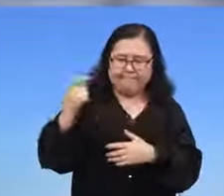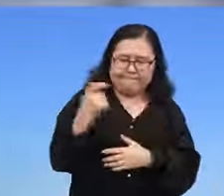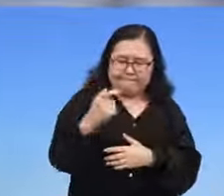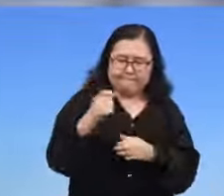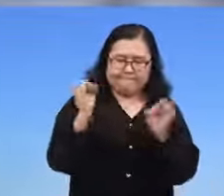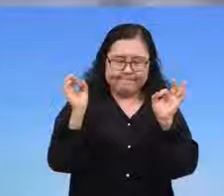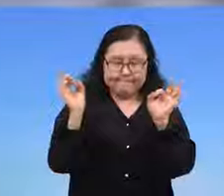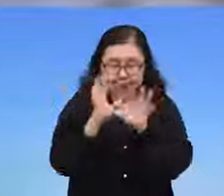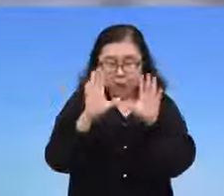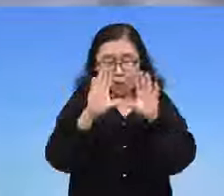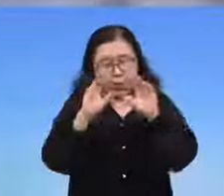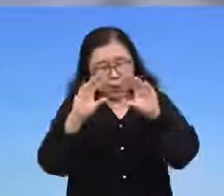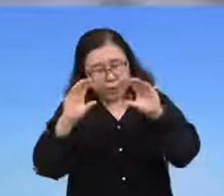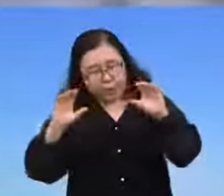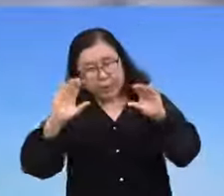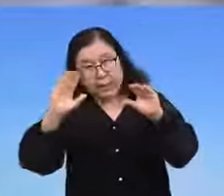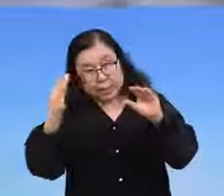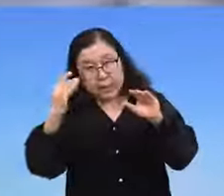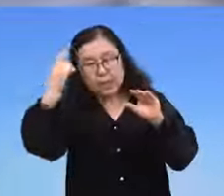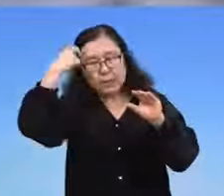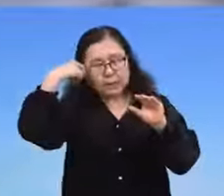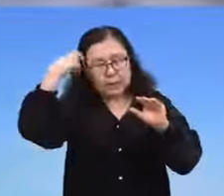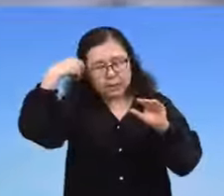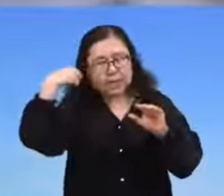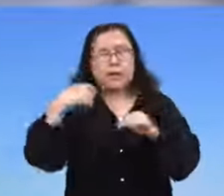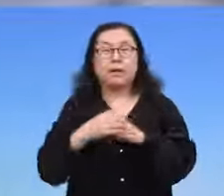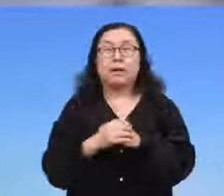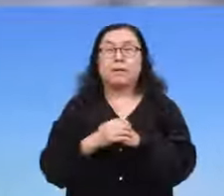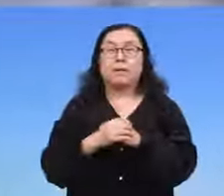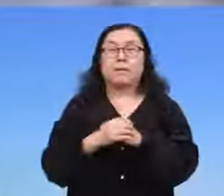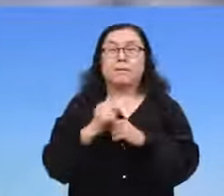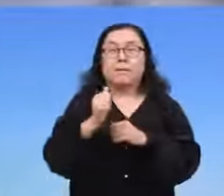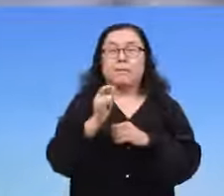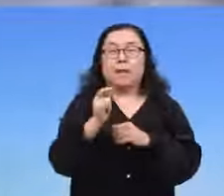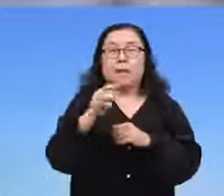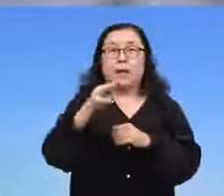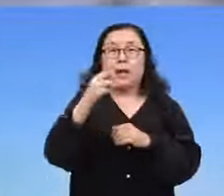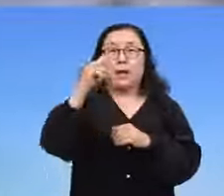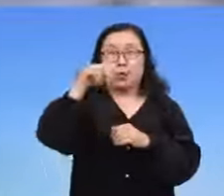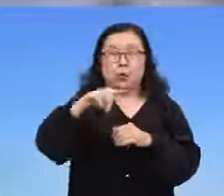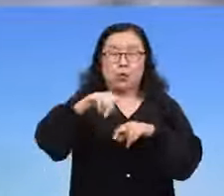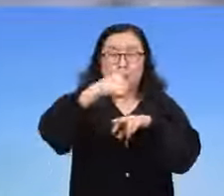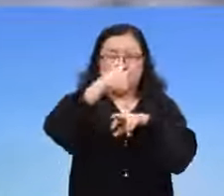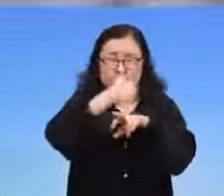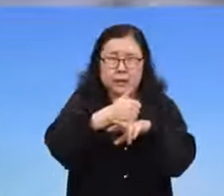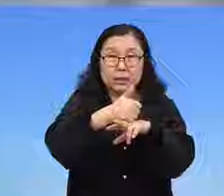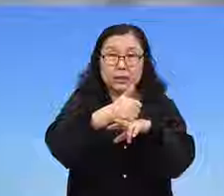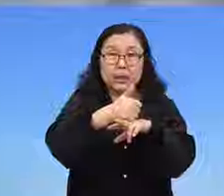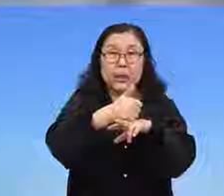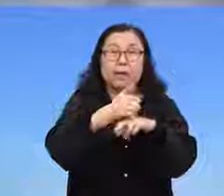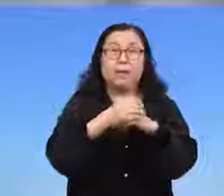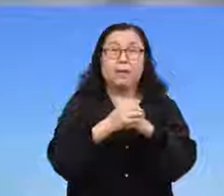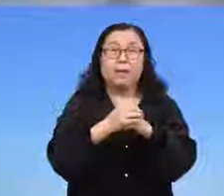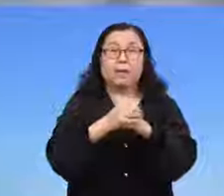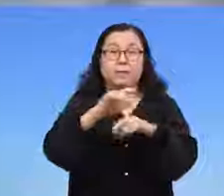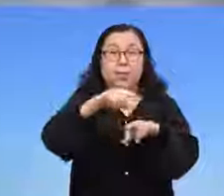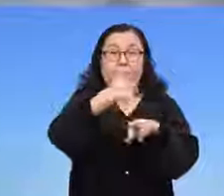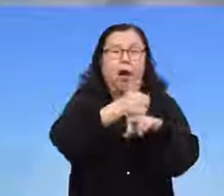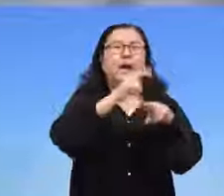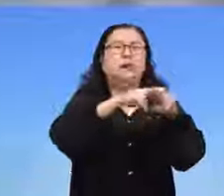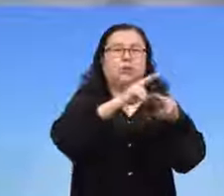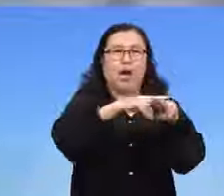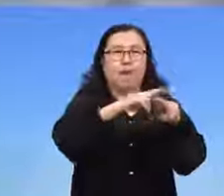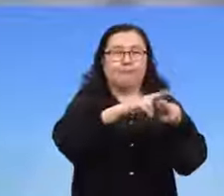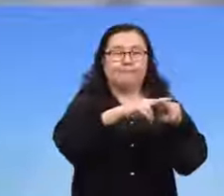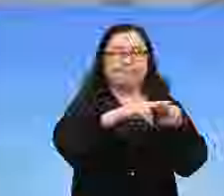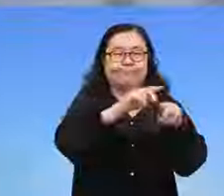됩니다. 그걸 제가 참 많이 느끼거든요. 지금 이 헤롯 왕은 그 왕위라고